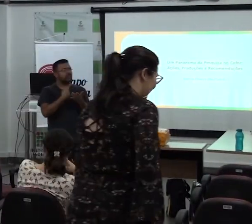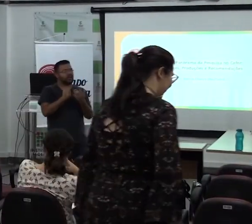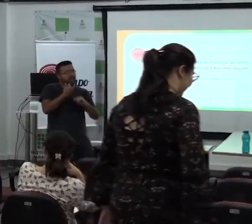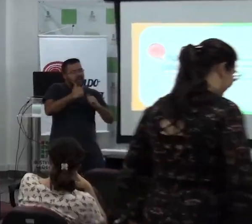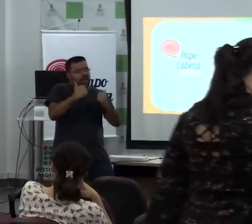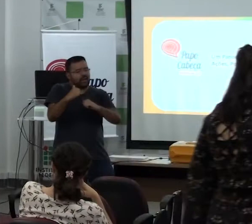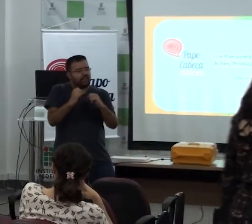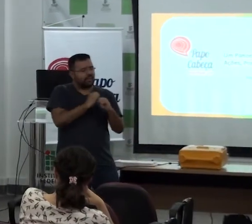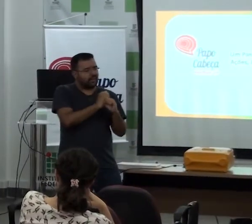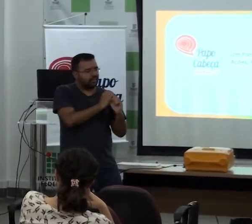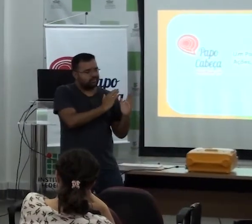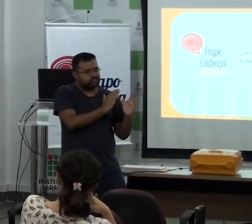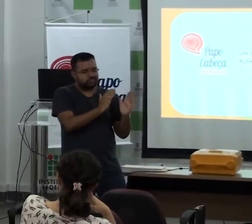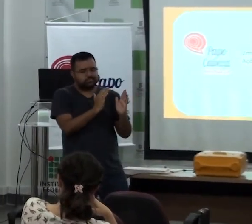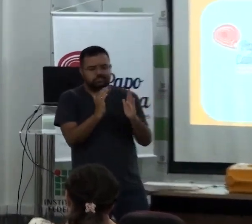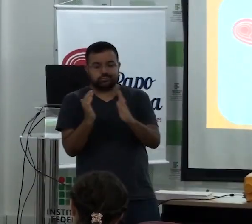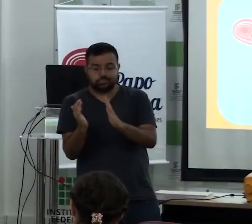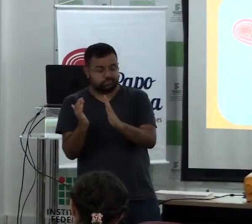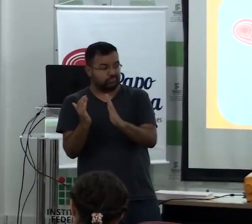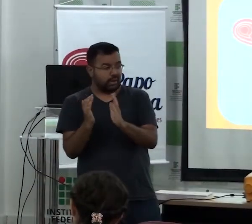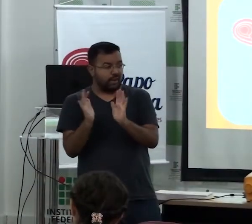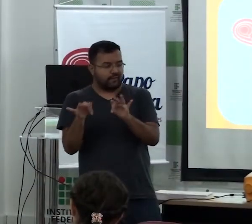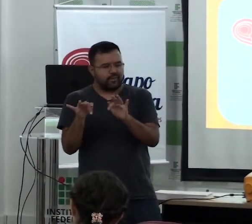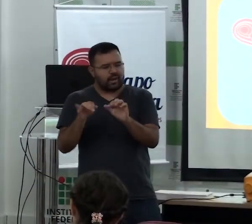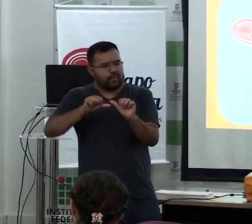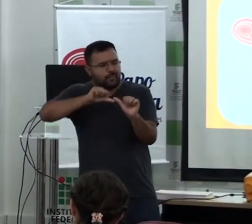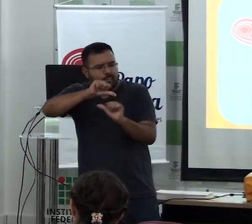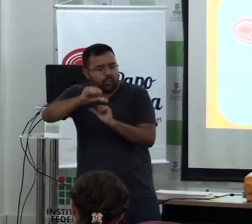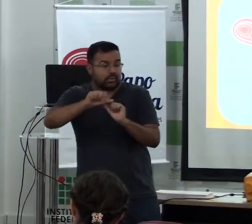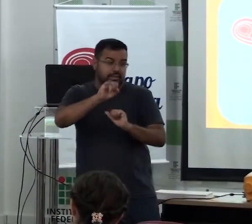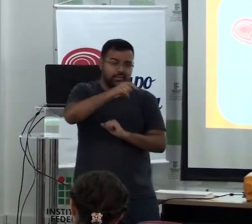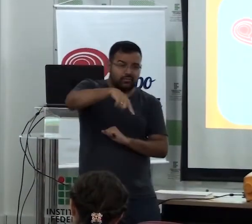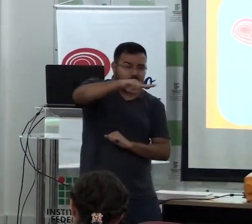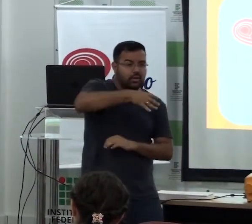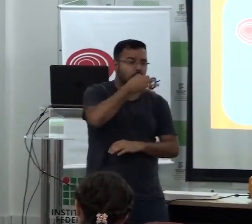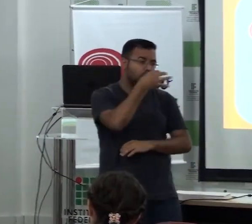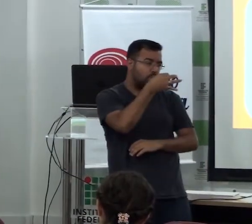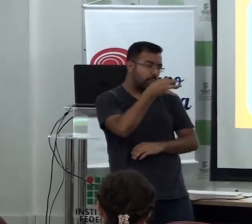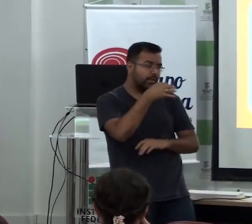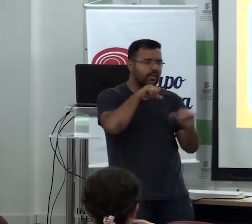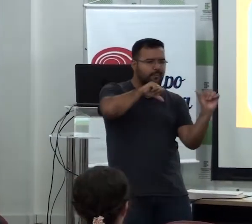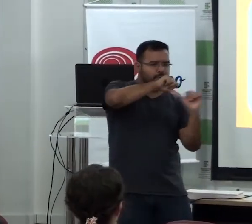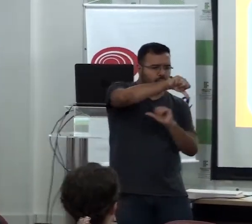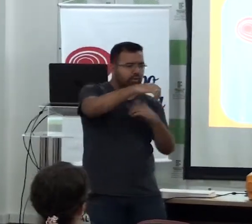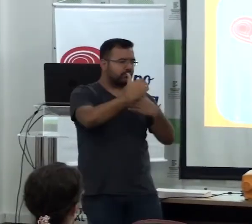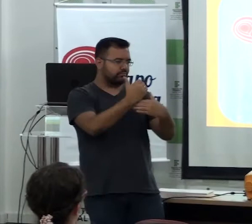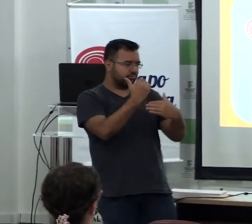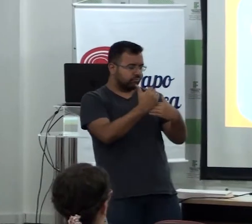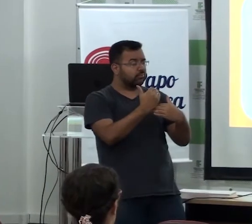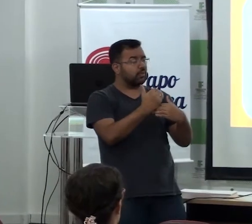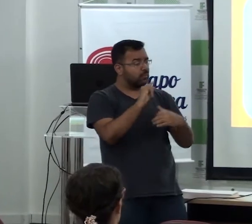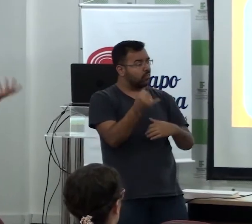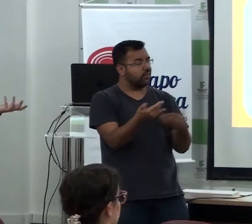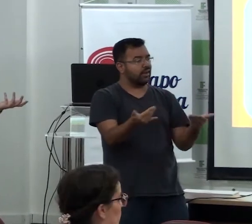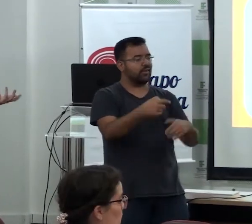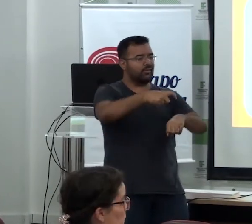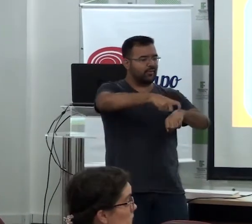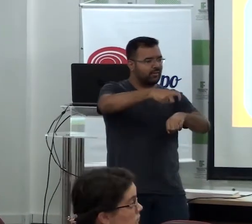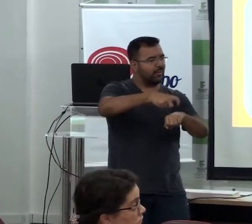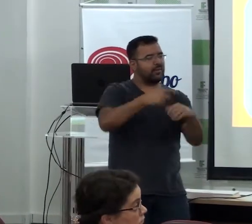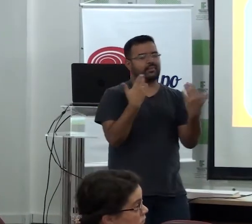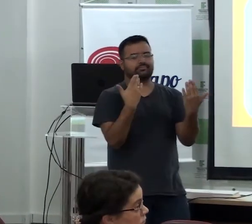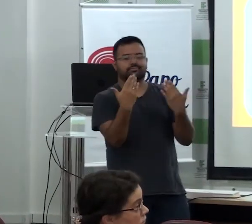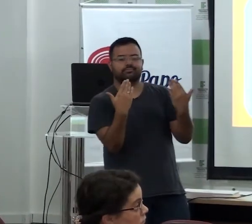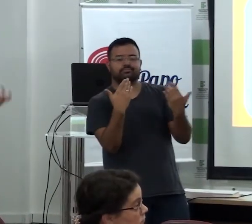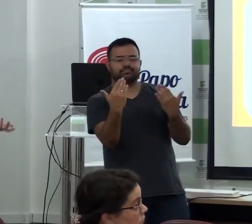gente faz as modificações de acordo com as sugestões dos servidores. Então, esse momento também é para a gente ter esse tempinho para a gente dialogar